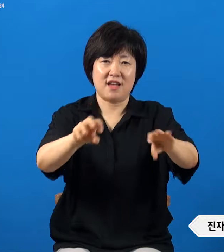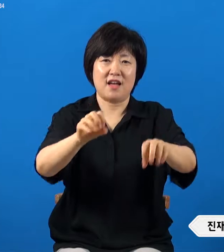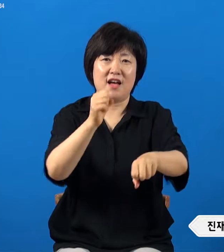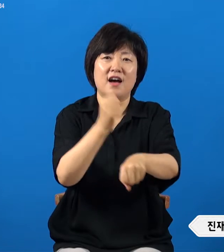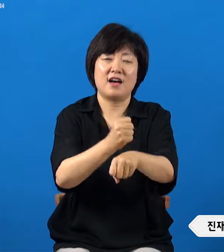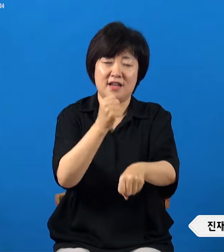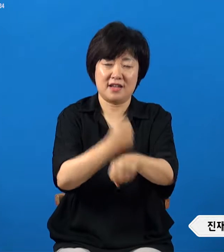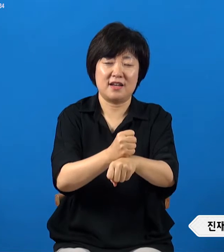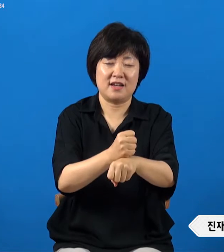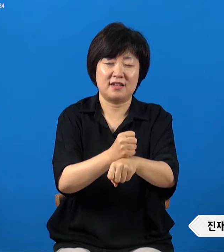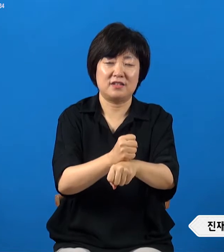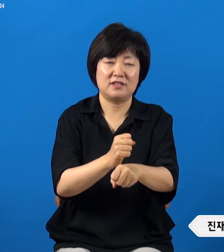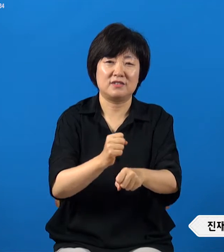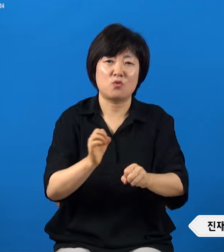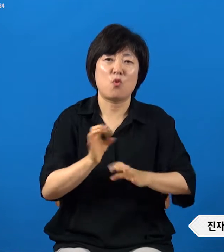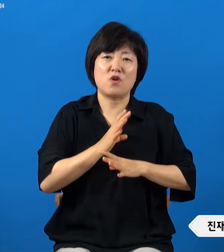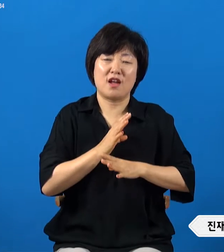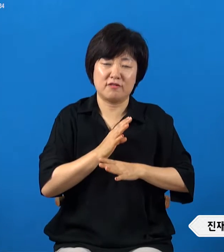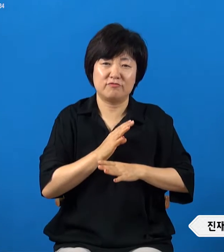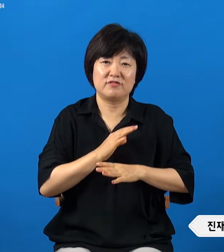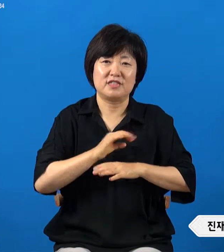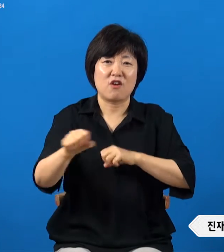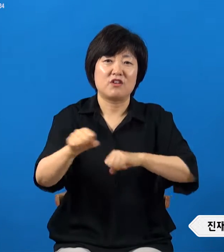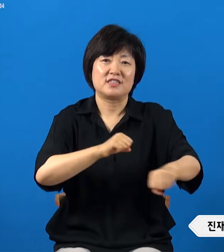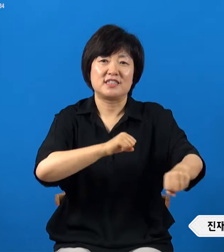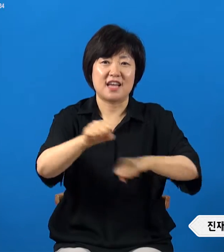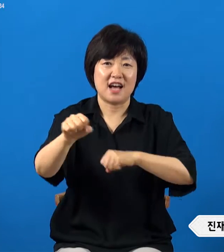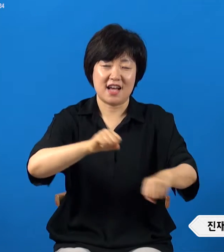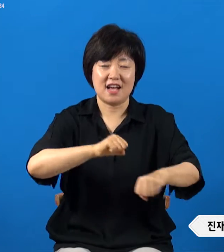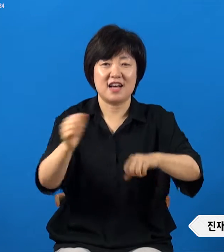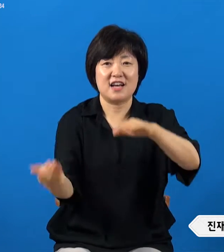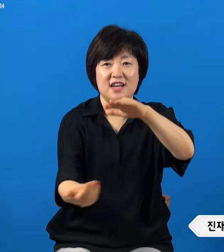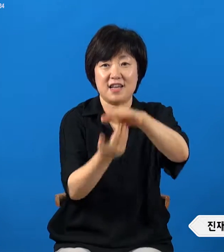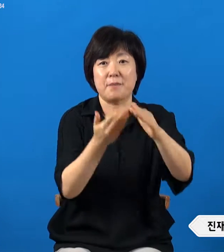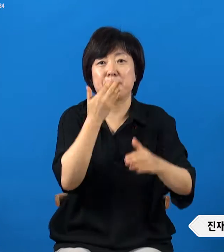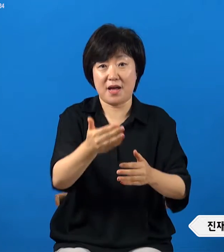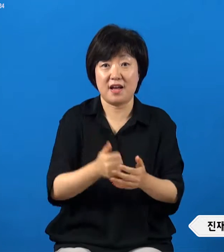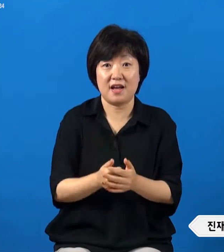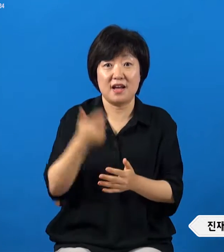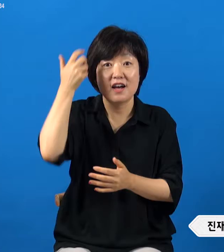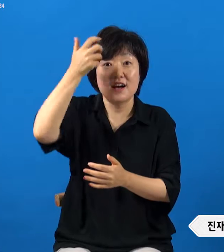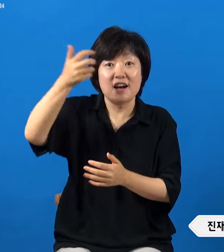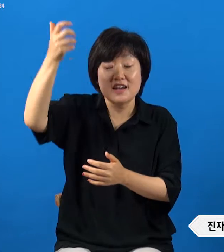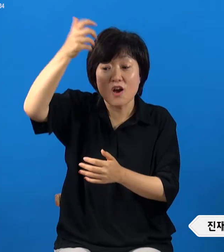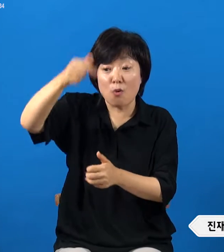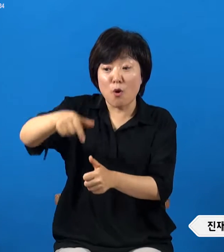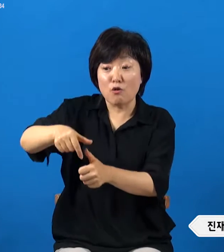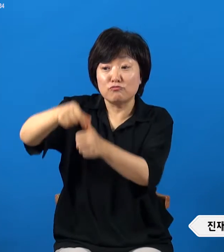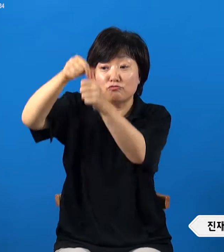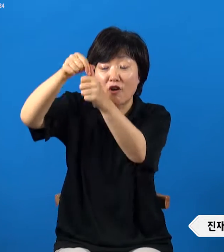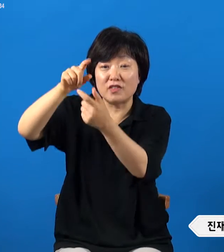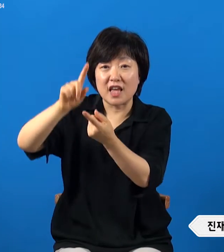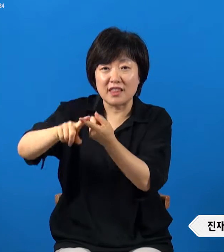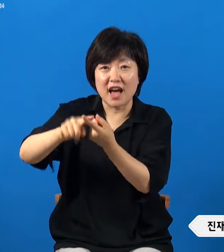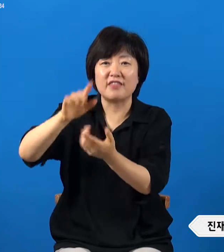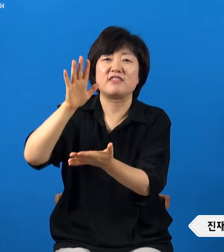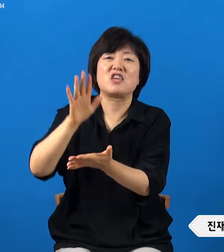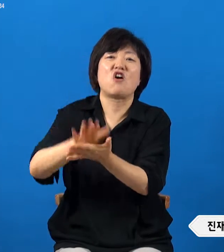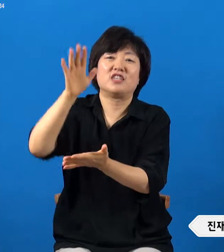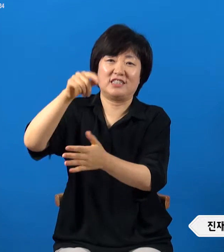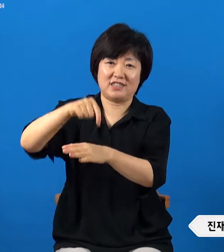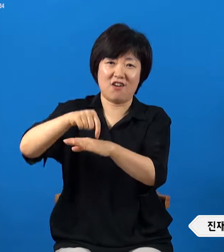바로 구령의 열정을 성경은 말씀하십니다. 구령의 열정,